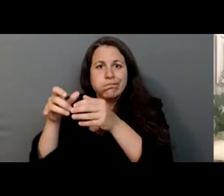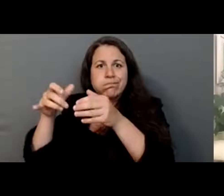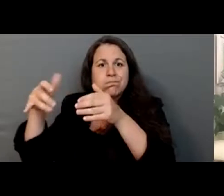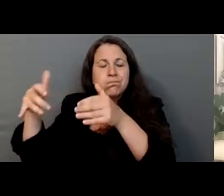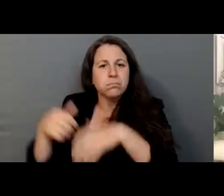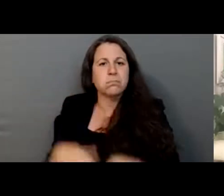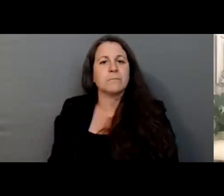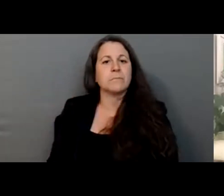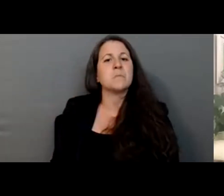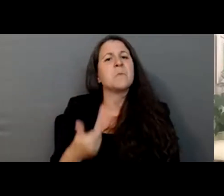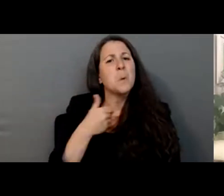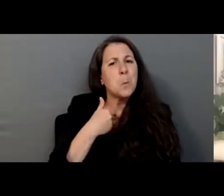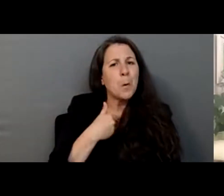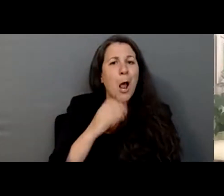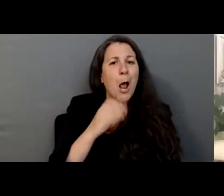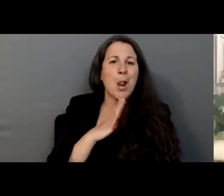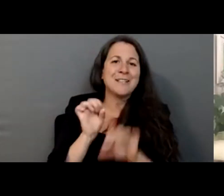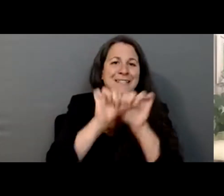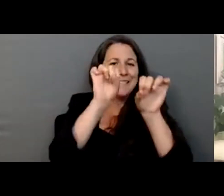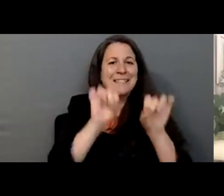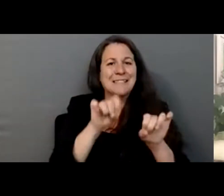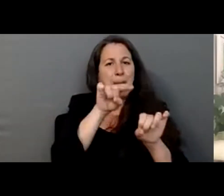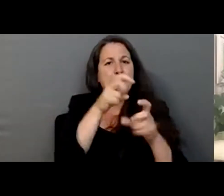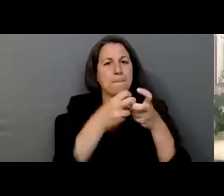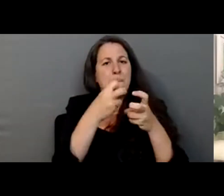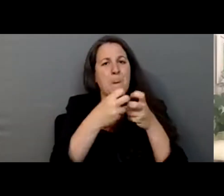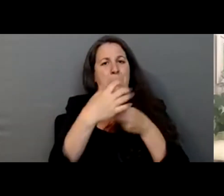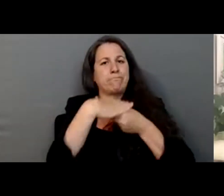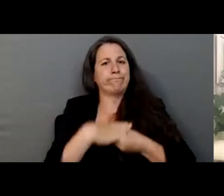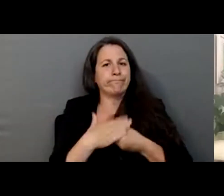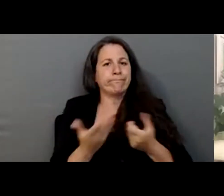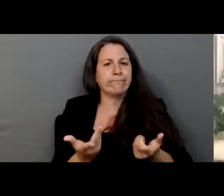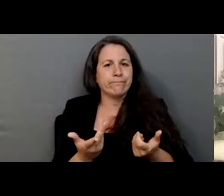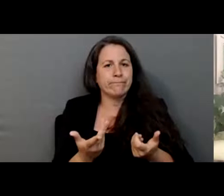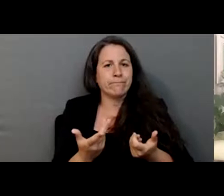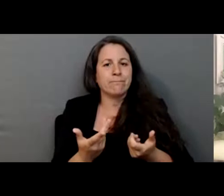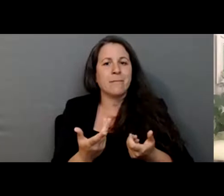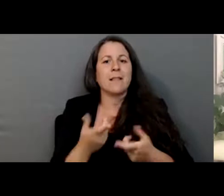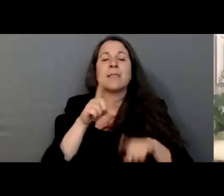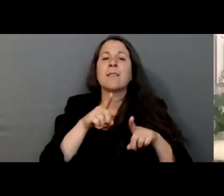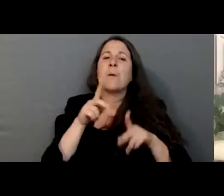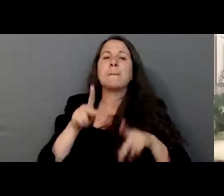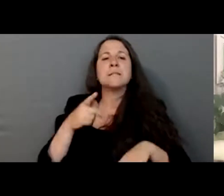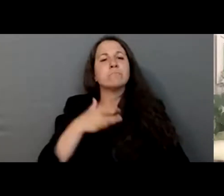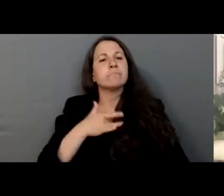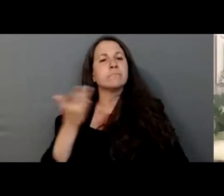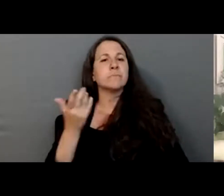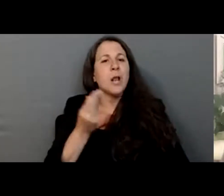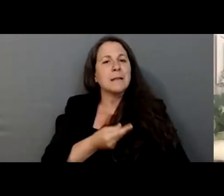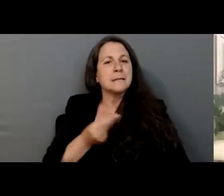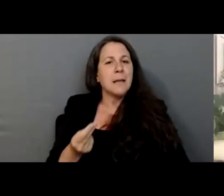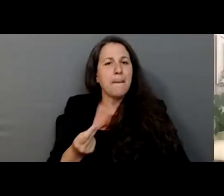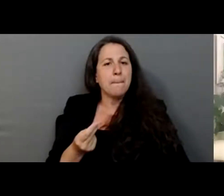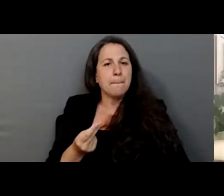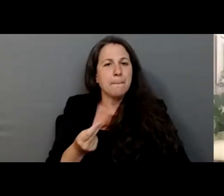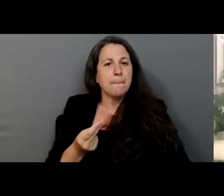raisons systémiques. Souvent, il y a beaucoup de personnes qui disent que tu n'es pas en situation de handicap comme Judy Human, mais c'est quand tu